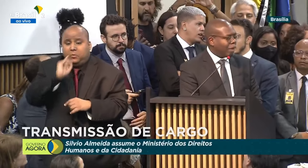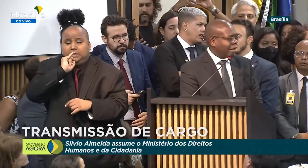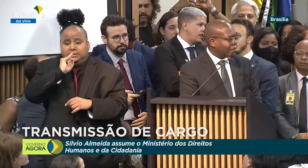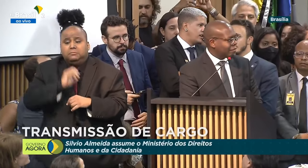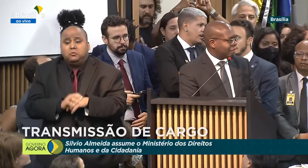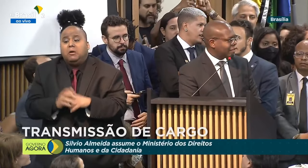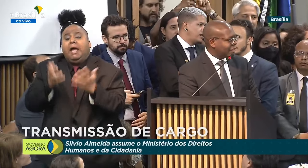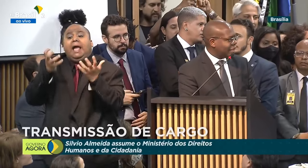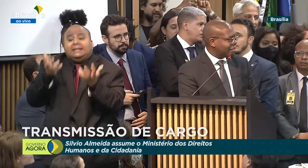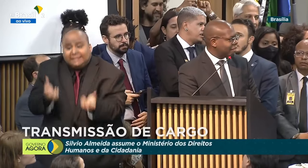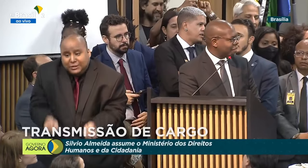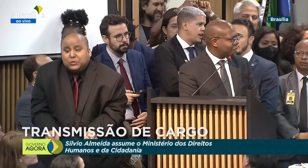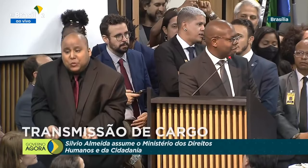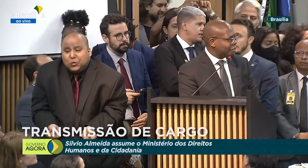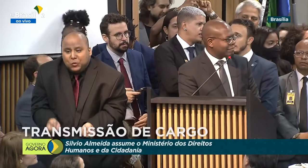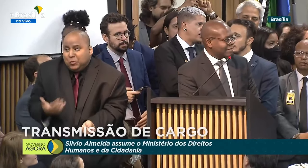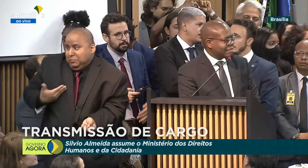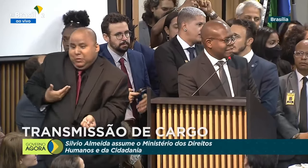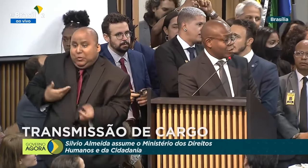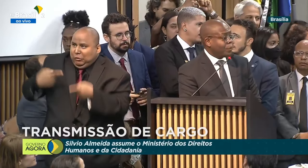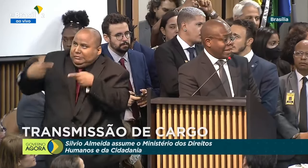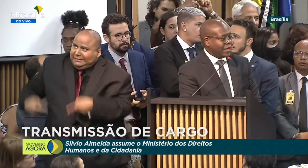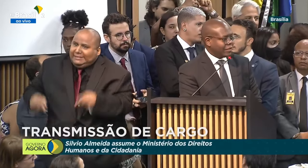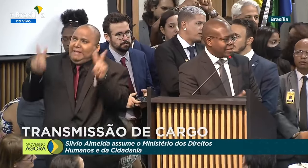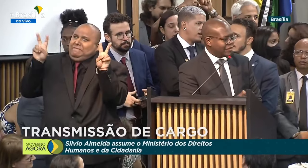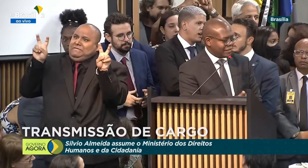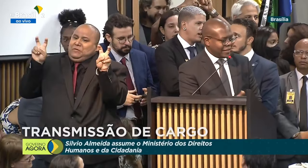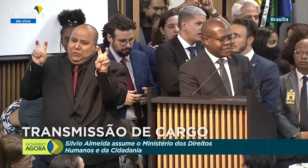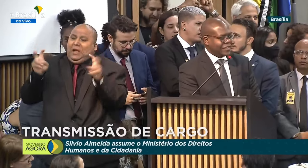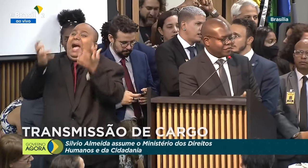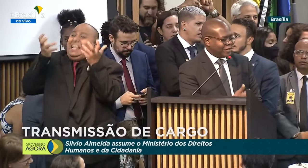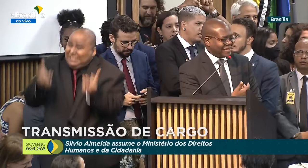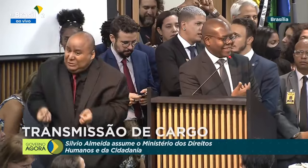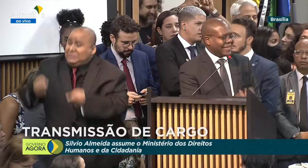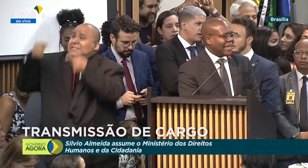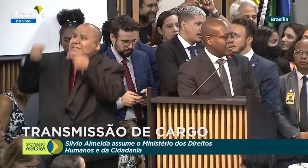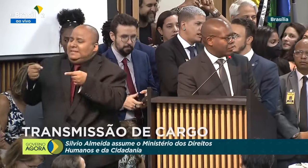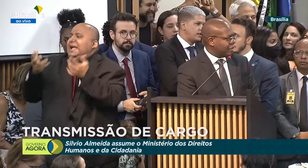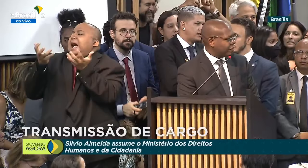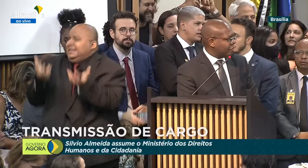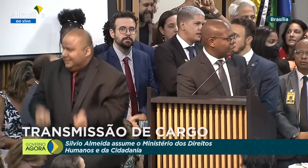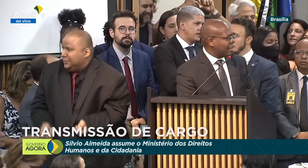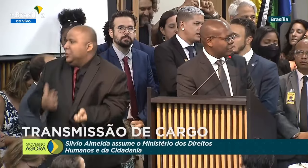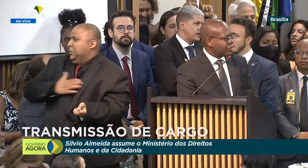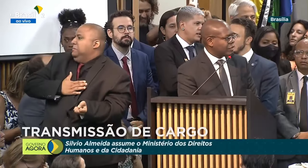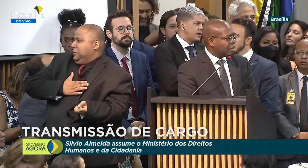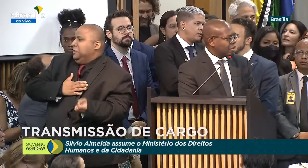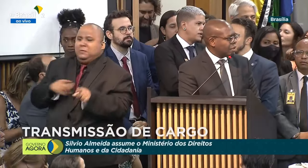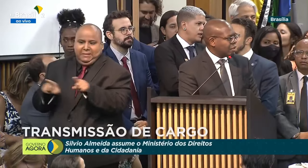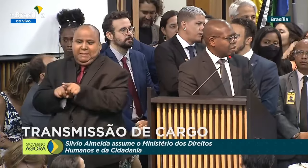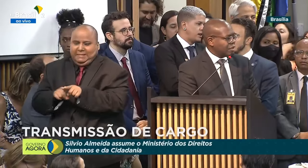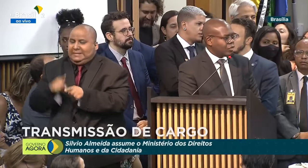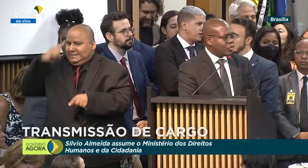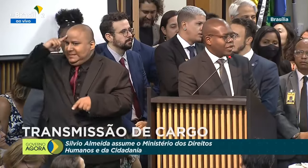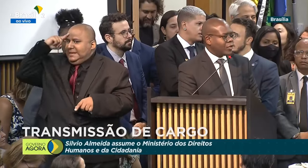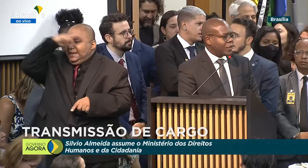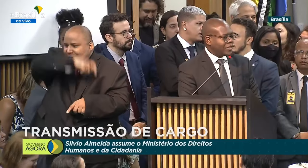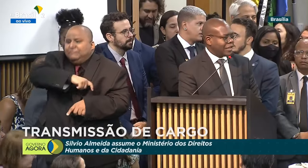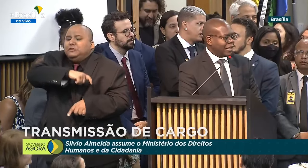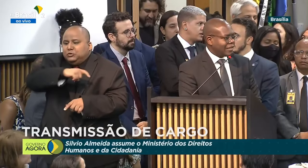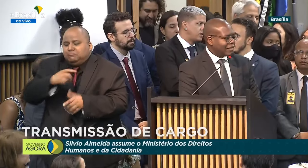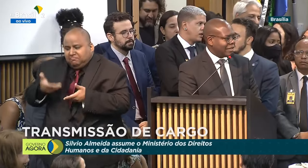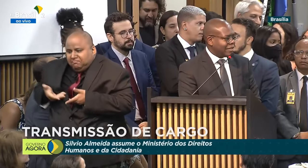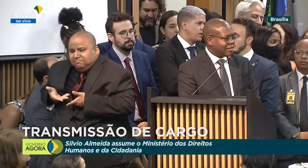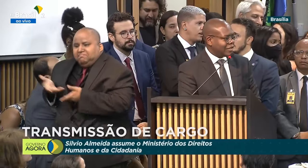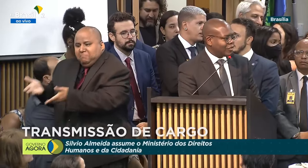toparam aceitar esse desafio noparam né esse desafio aceitaram o desafio de ir comigo